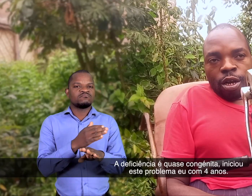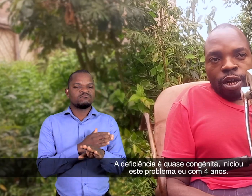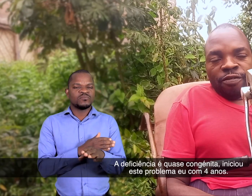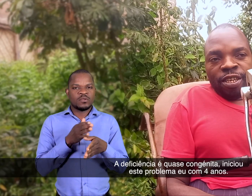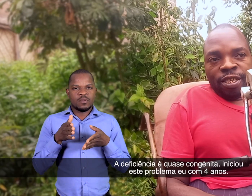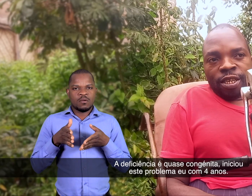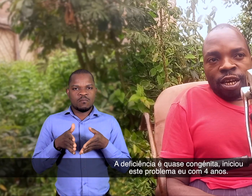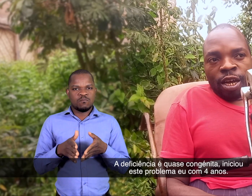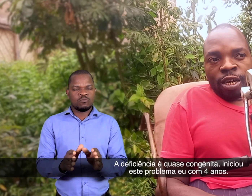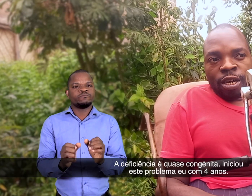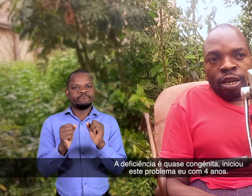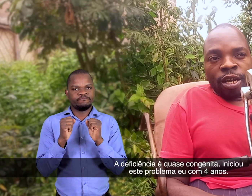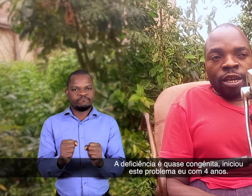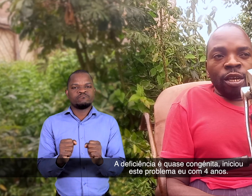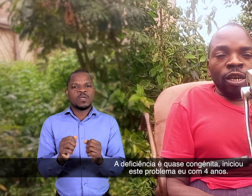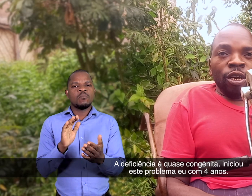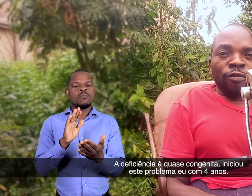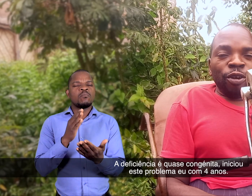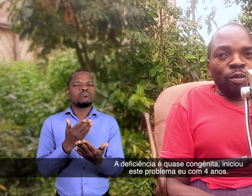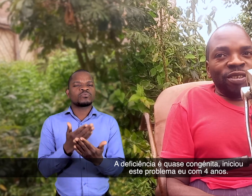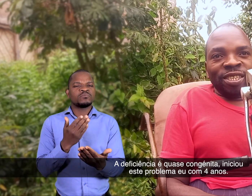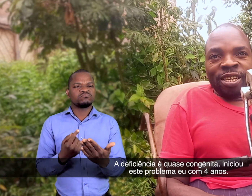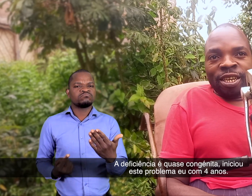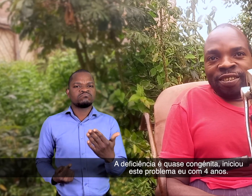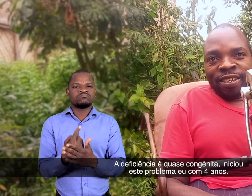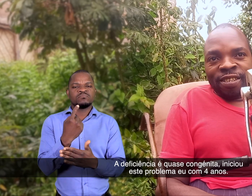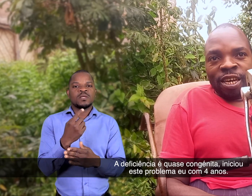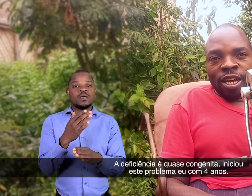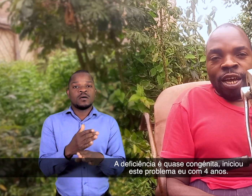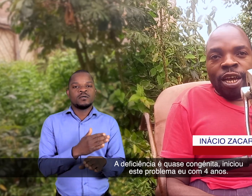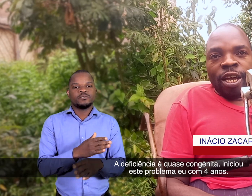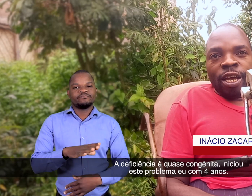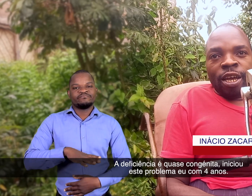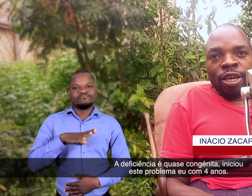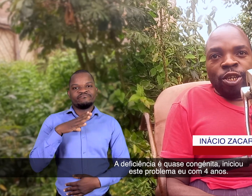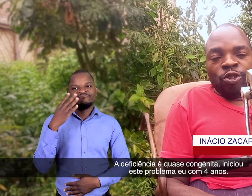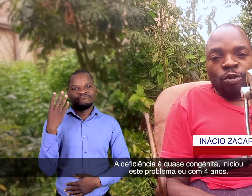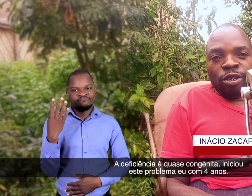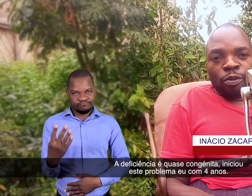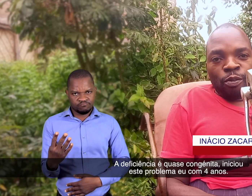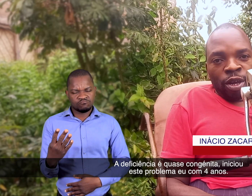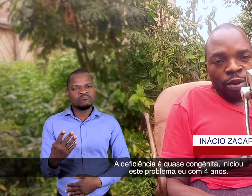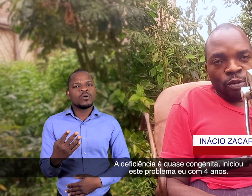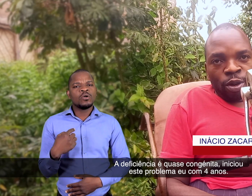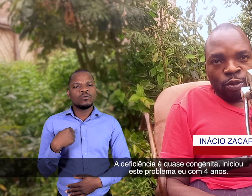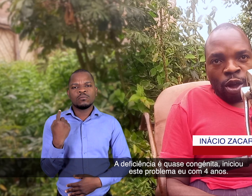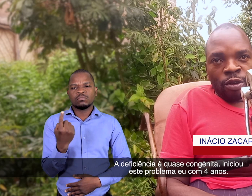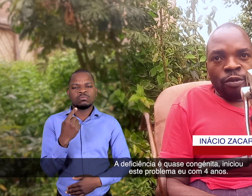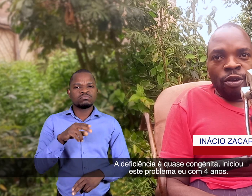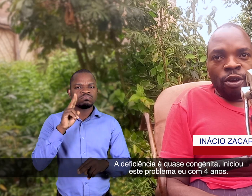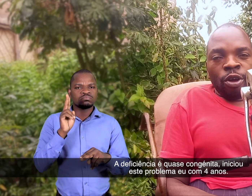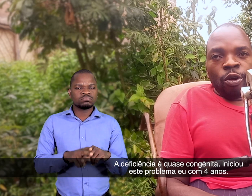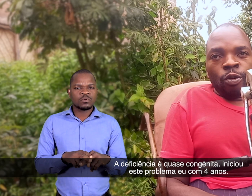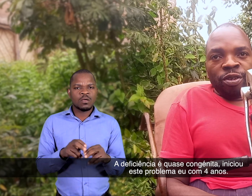A deficiência foi quase da nascência. Iniciou esse problema eu com quatro